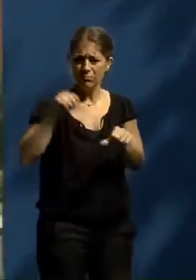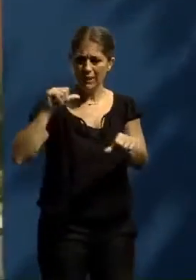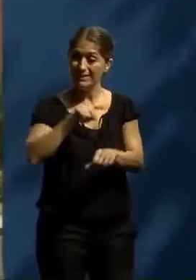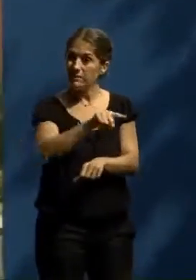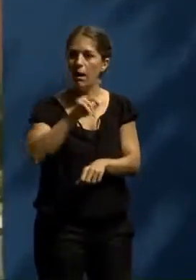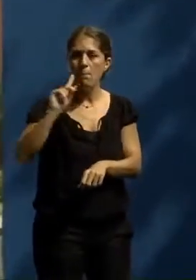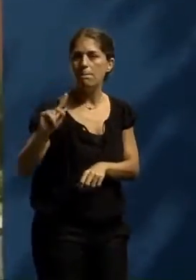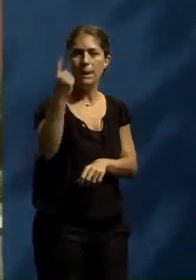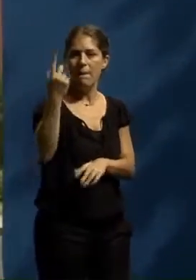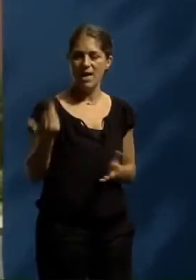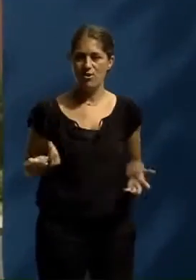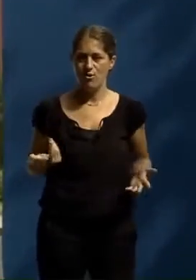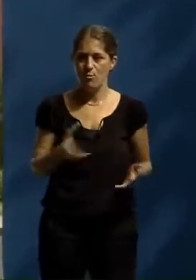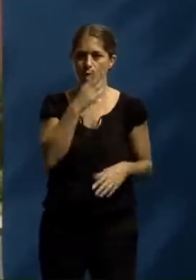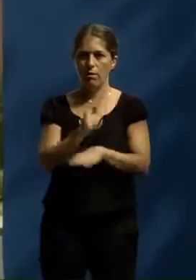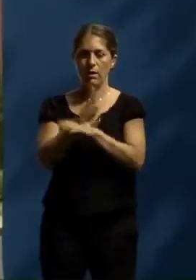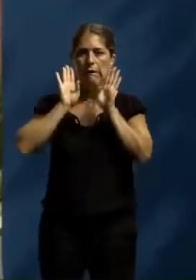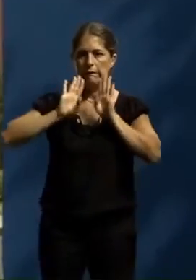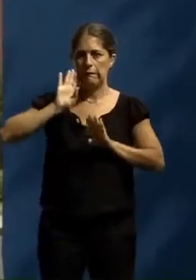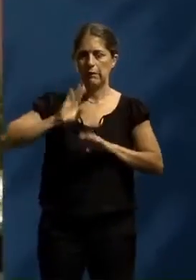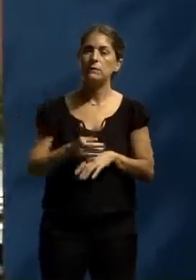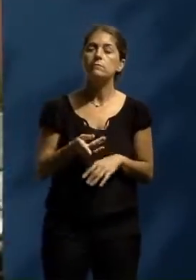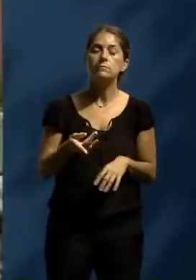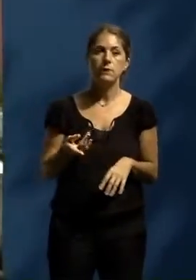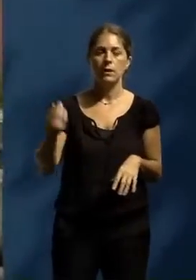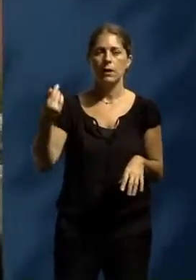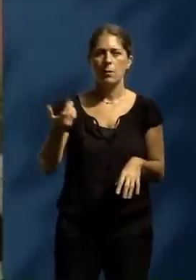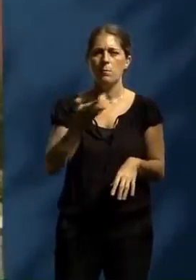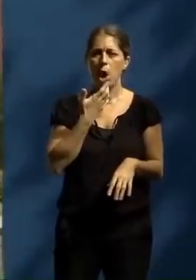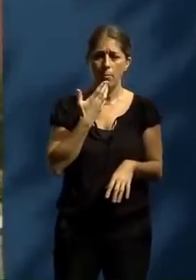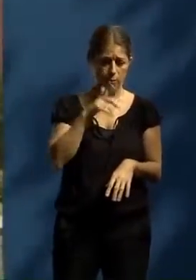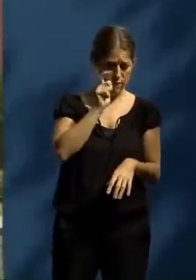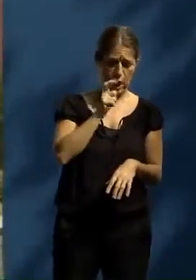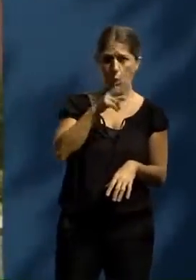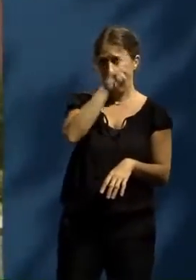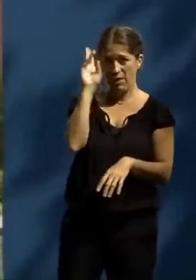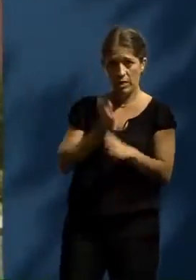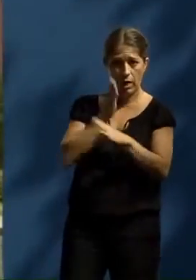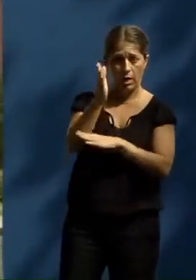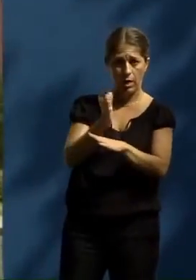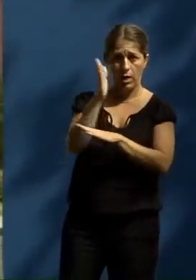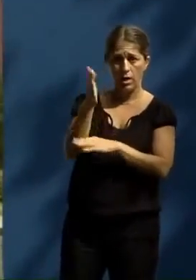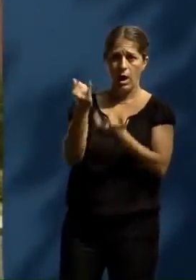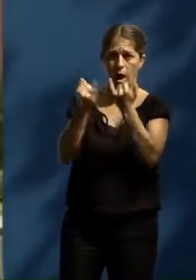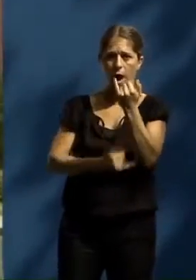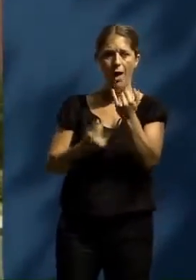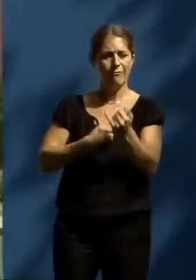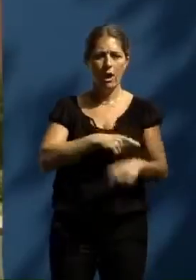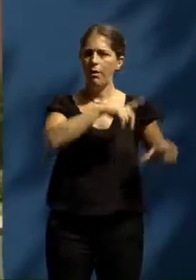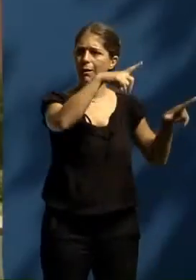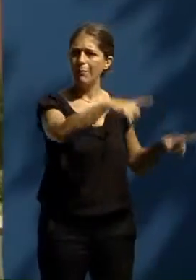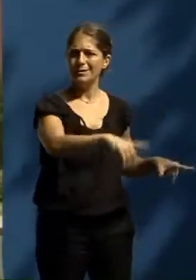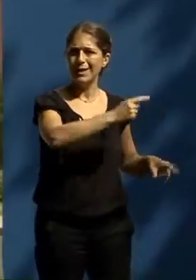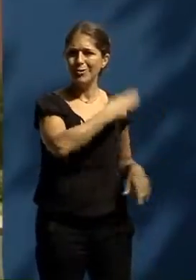ilegal. Cada vez que Feijóo vai a Madrid, pasa por diante do despacho que